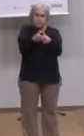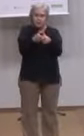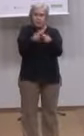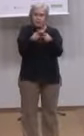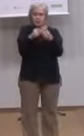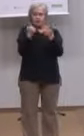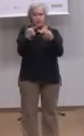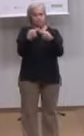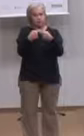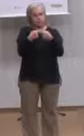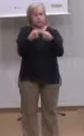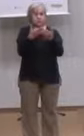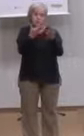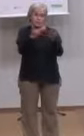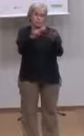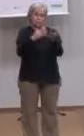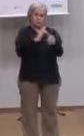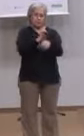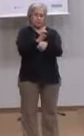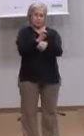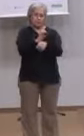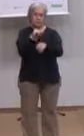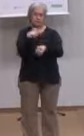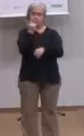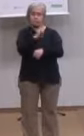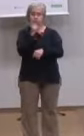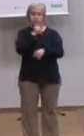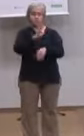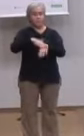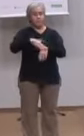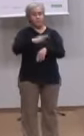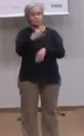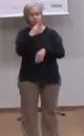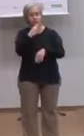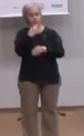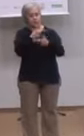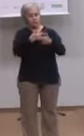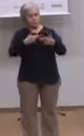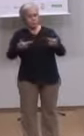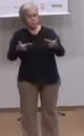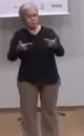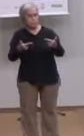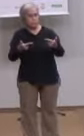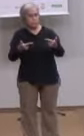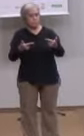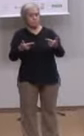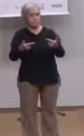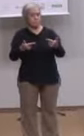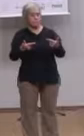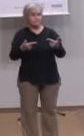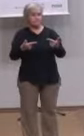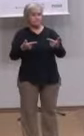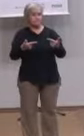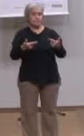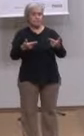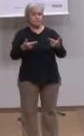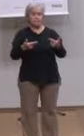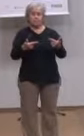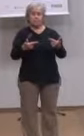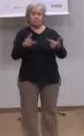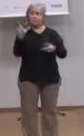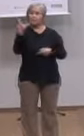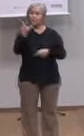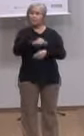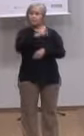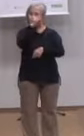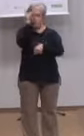oeste potiguar. Então, quanto mais a gente conseguir capilarizar conhecimento, menos o doente sofrerá com a falta